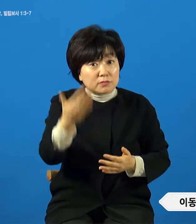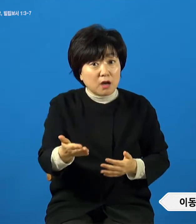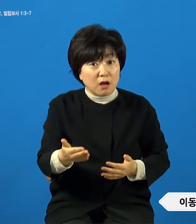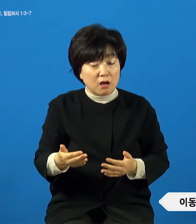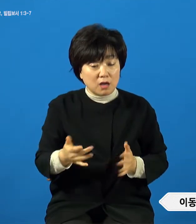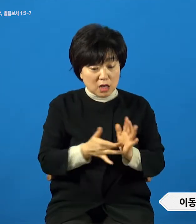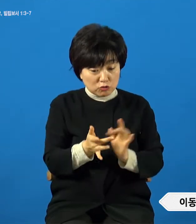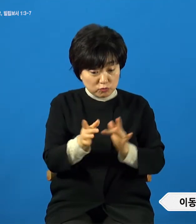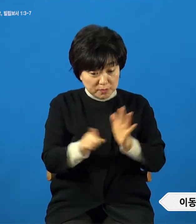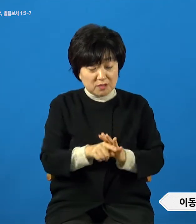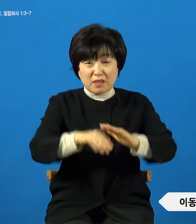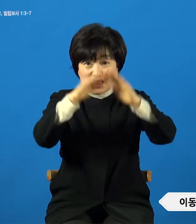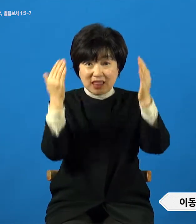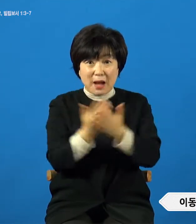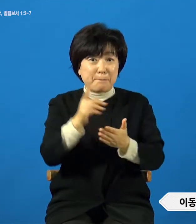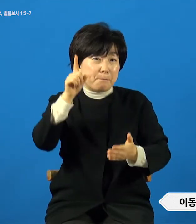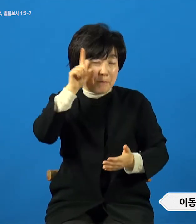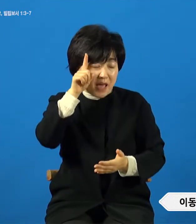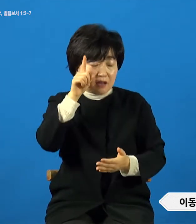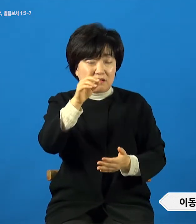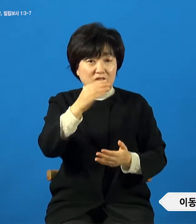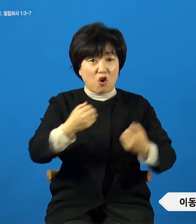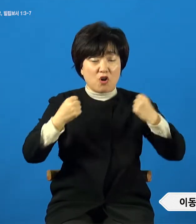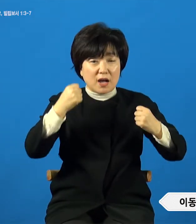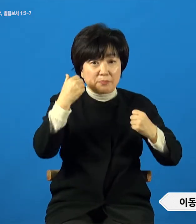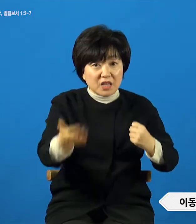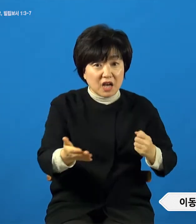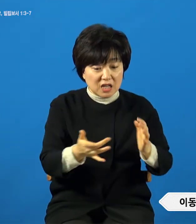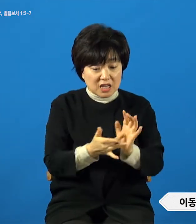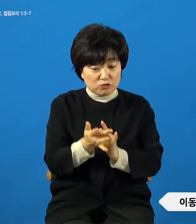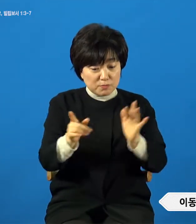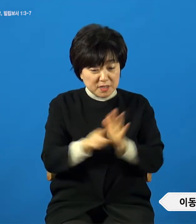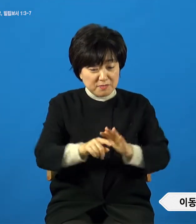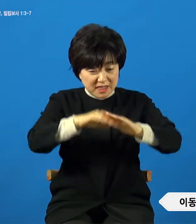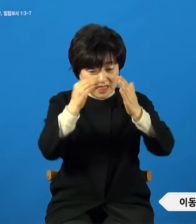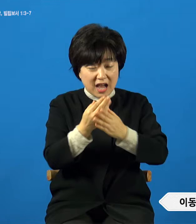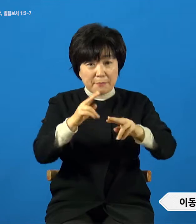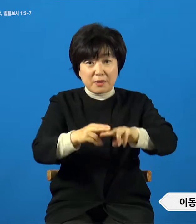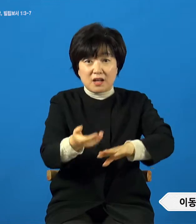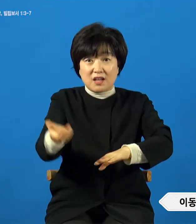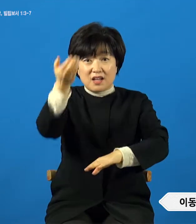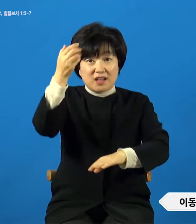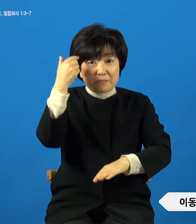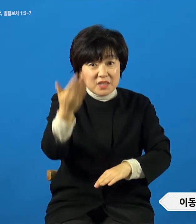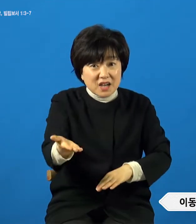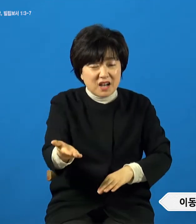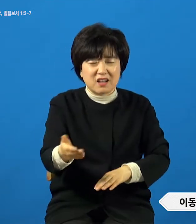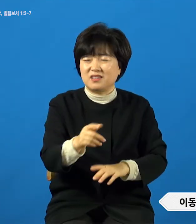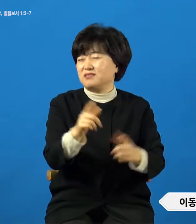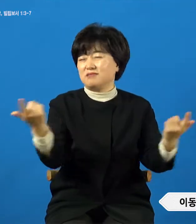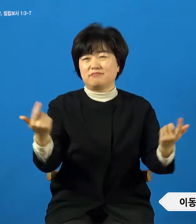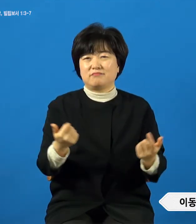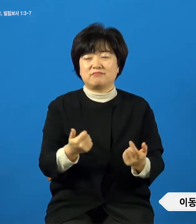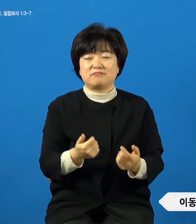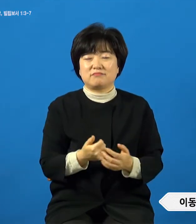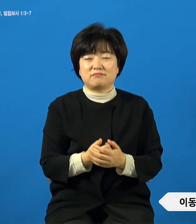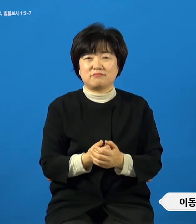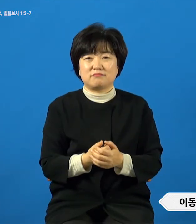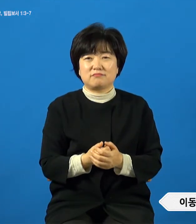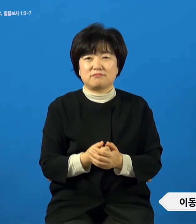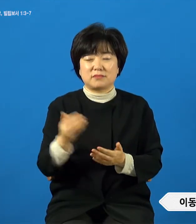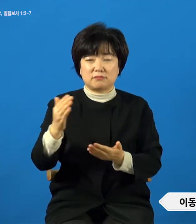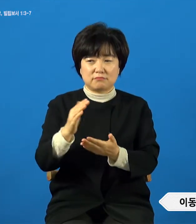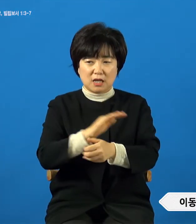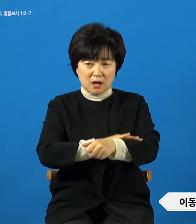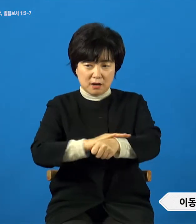건강해요? 예수 믿는다고 해서 다 출세해요? 그렇지 않거든요. 그것은 성경적으로도 경험적으로도 사실이 아니에요. 여러분 이걸 잘 구별하셔야